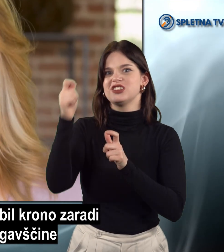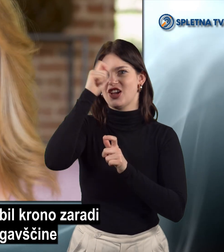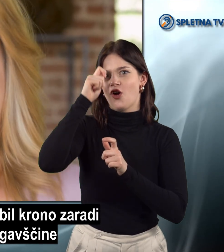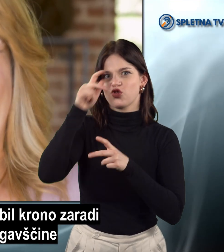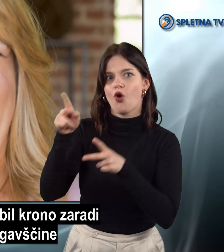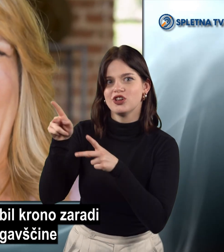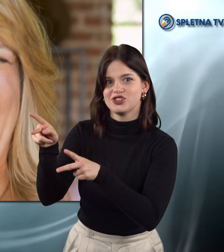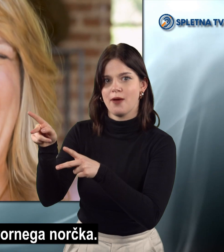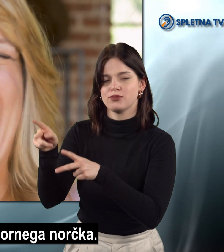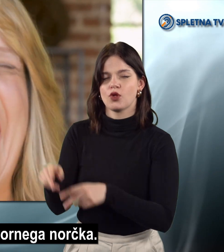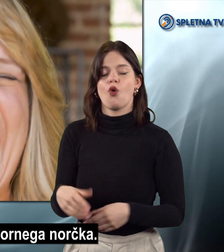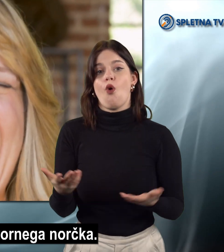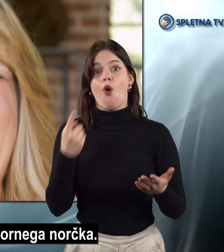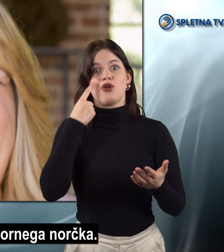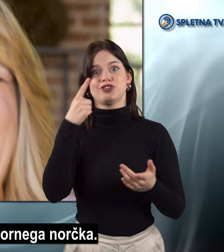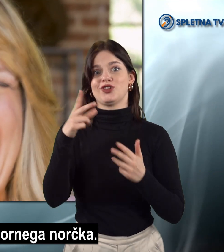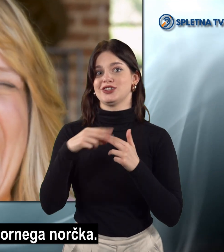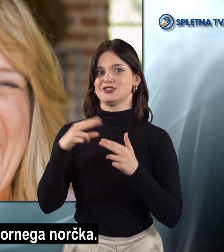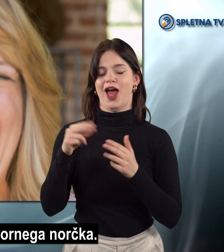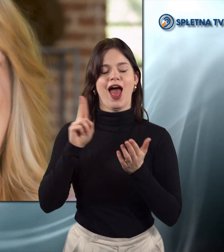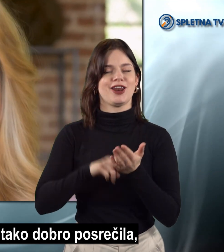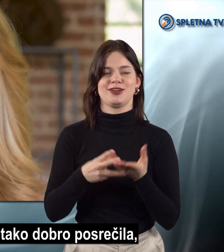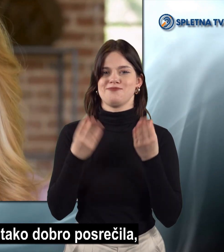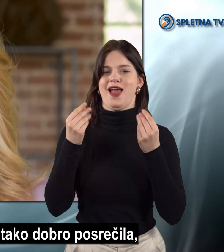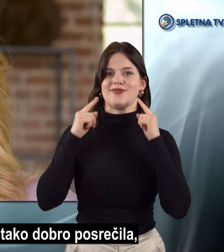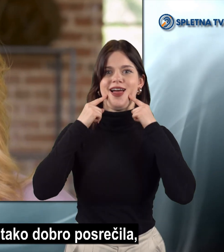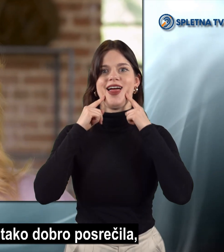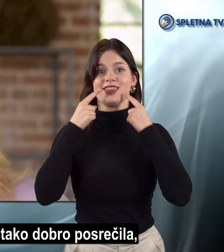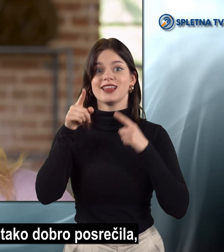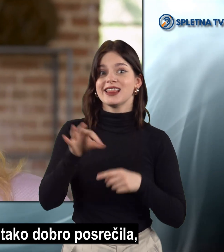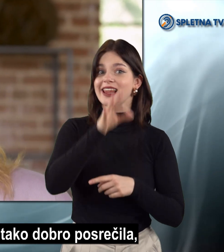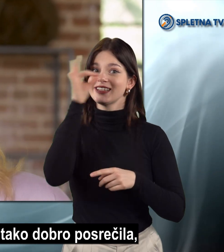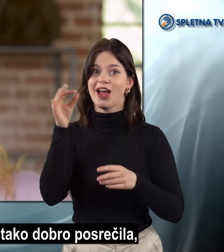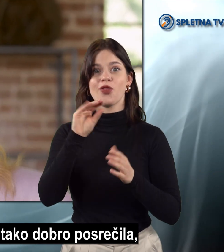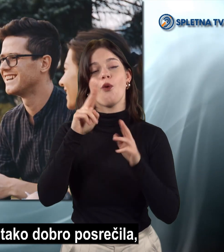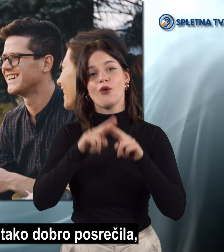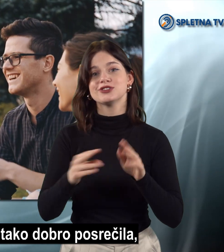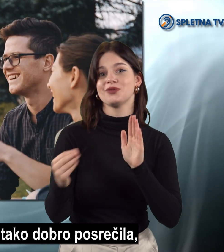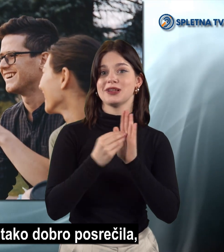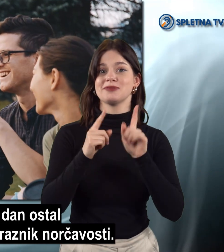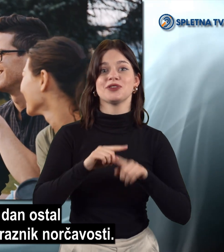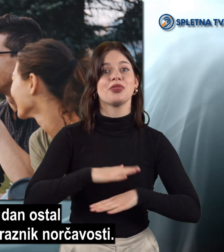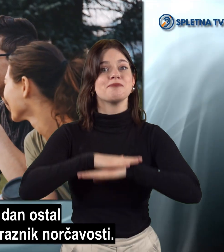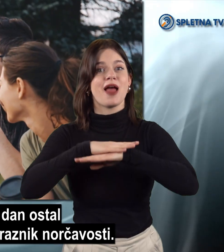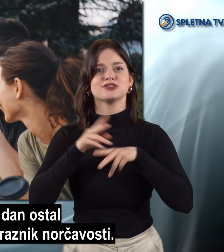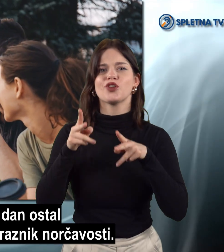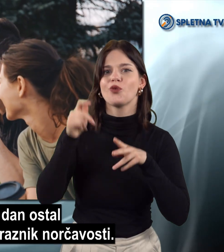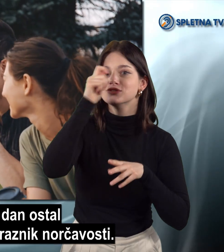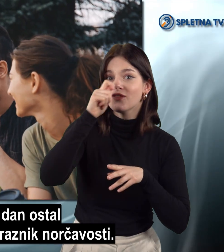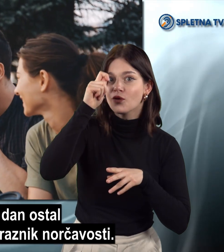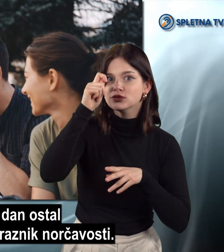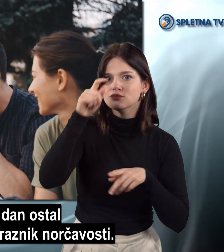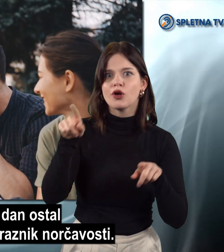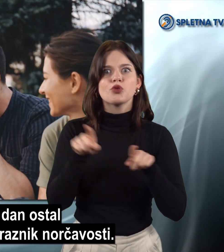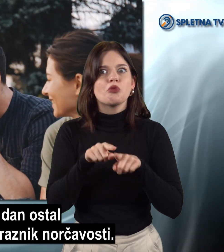zaradi potegavščine svojega dvornega norčka. Očitno se je šala tako dobro posrečila, da je dan ostal